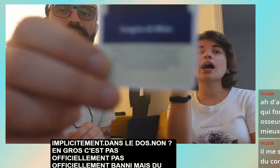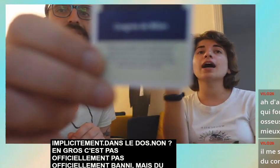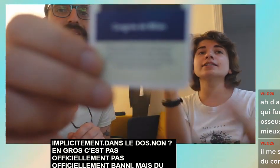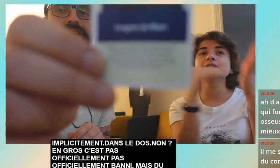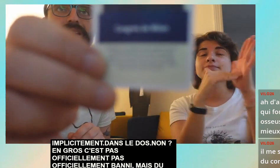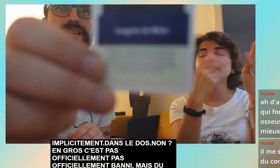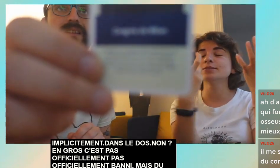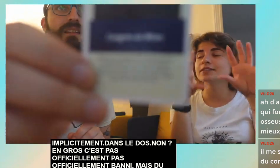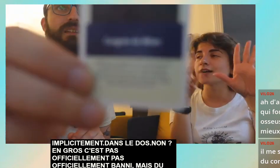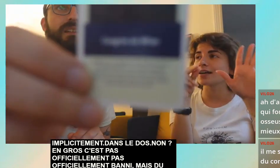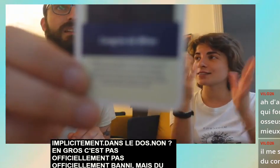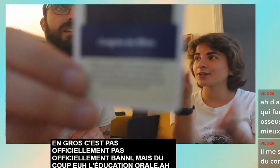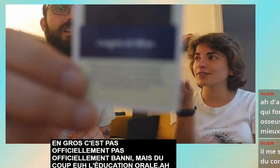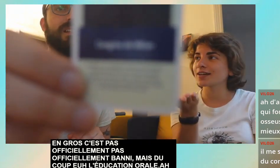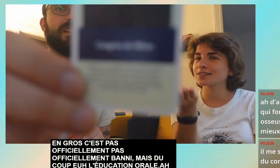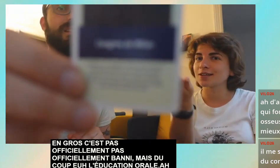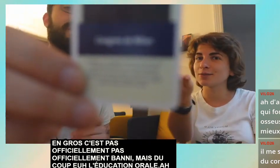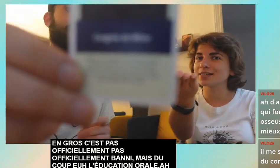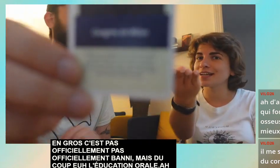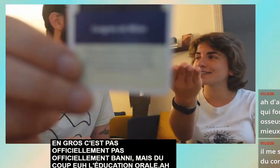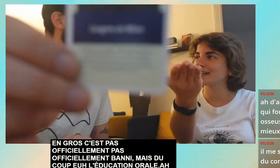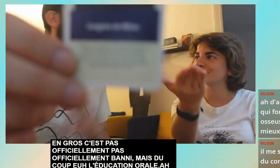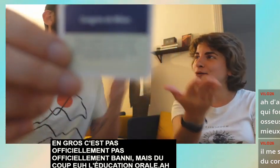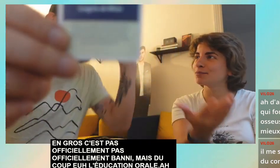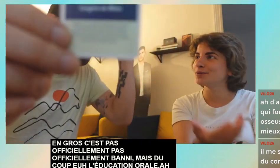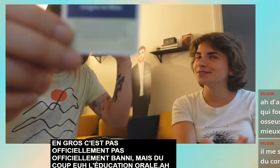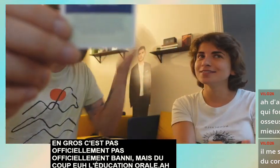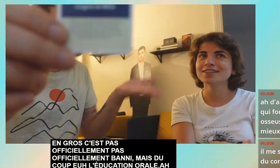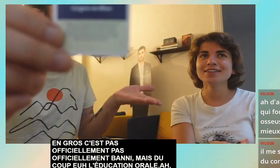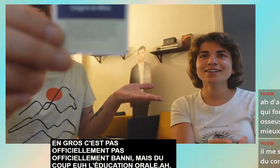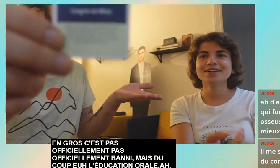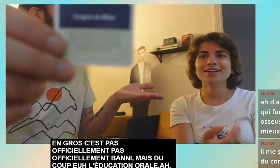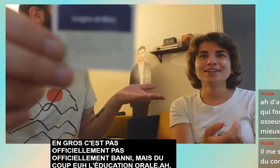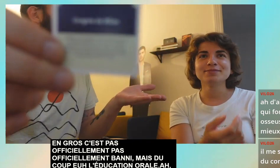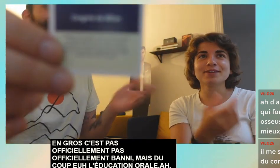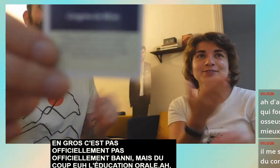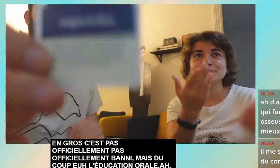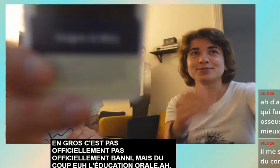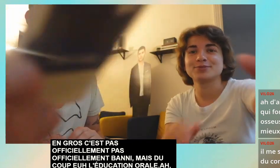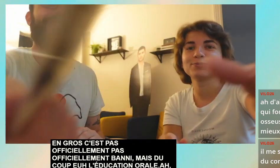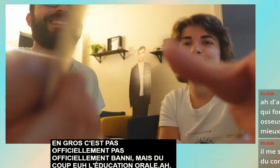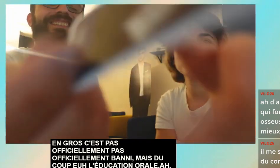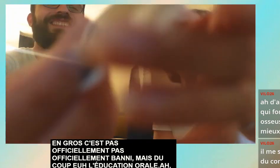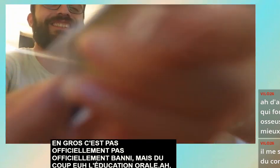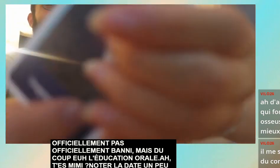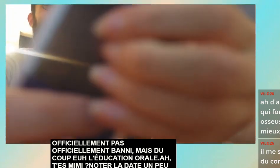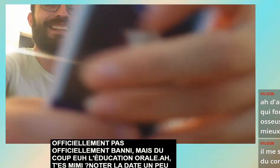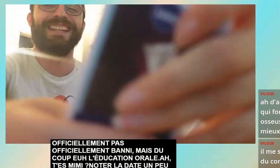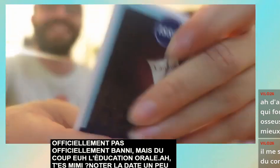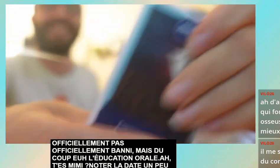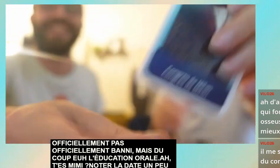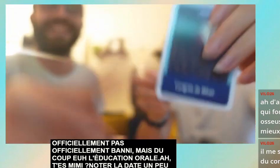Ah, t'es 1880, t'as montré la date un Mais peu. tu connaissais. Oui. En plus, c'est